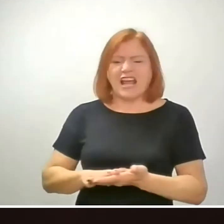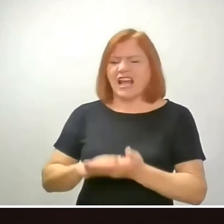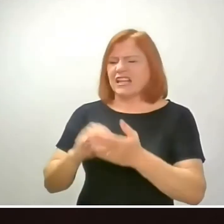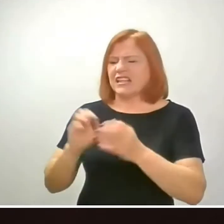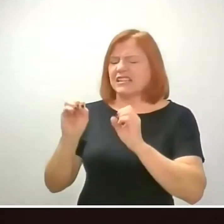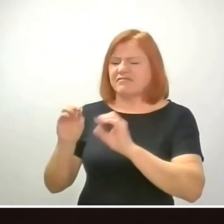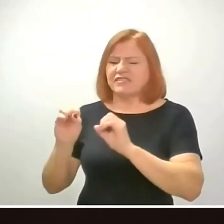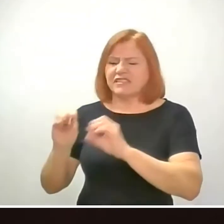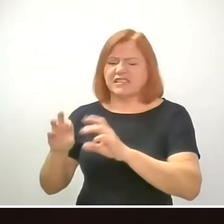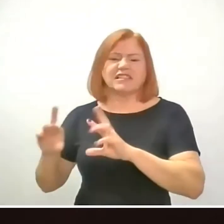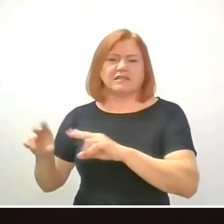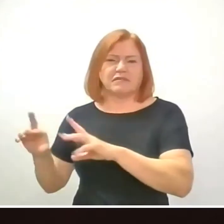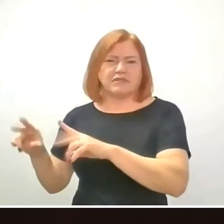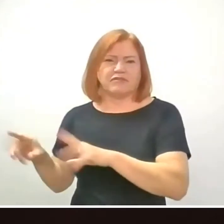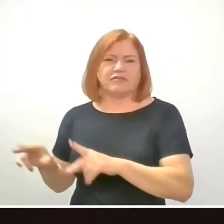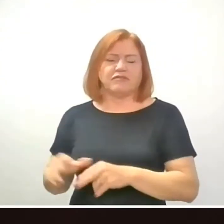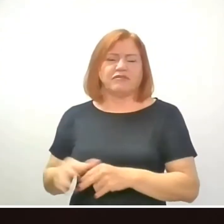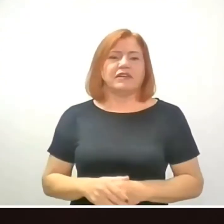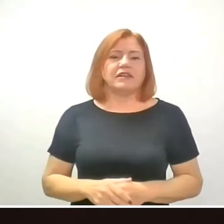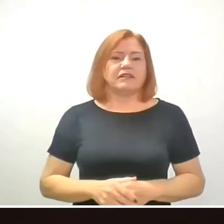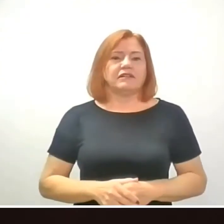A igreja é nova massa.